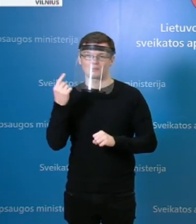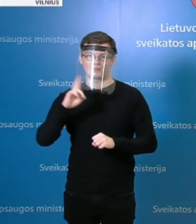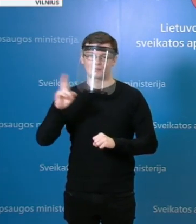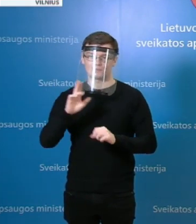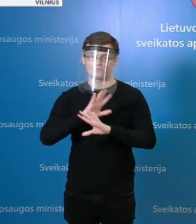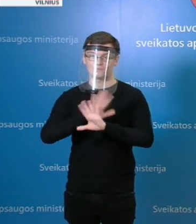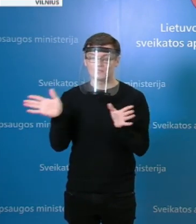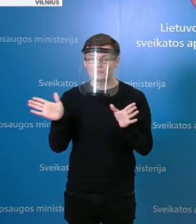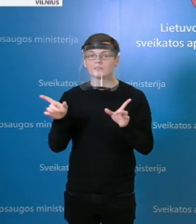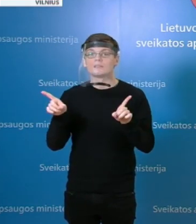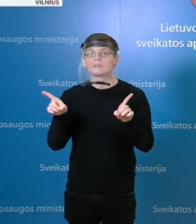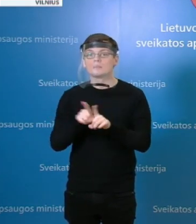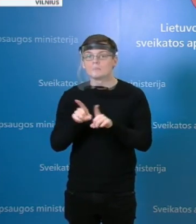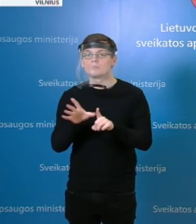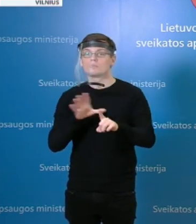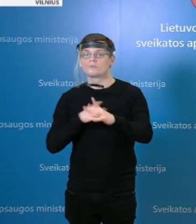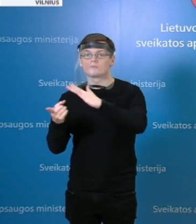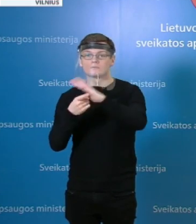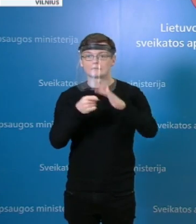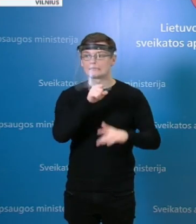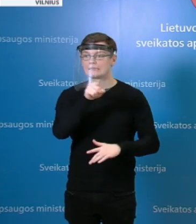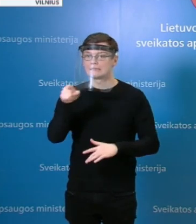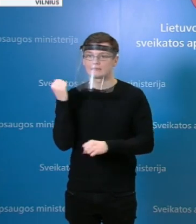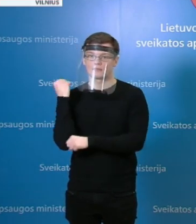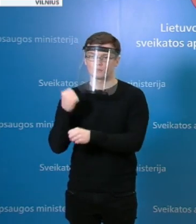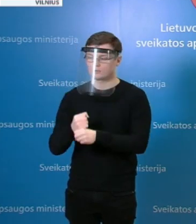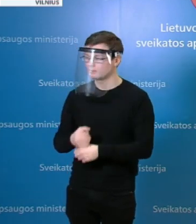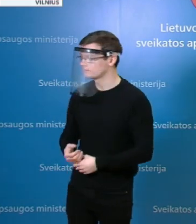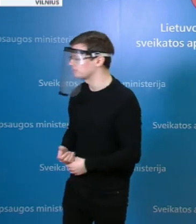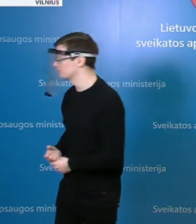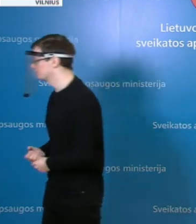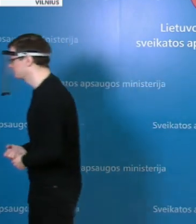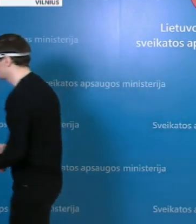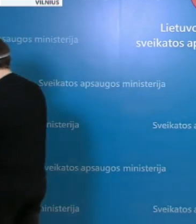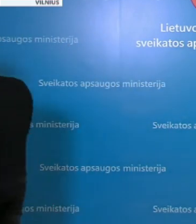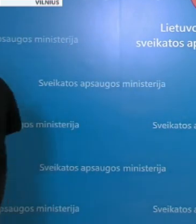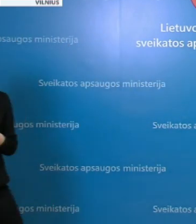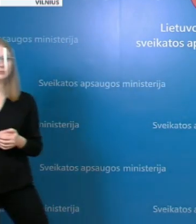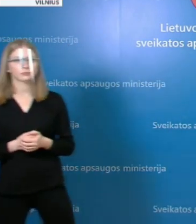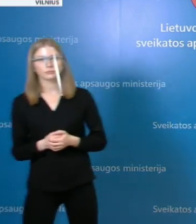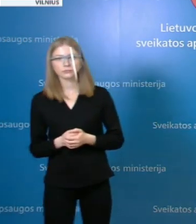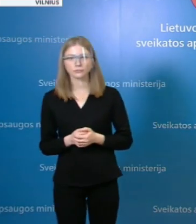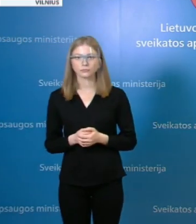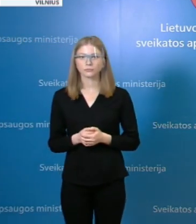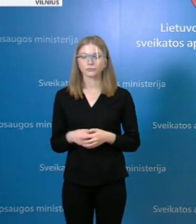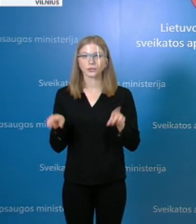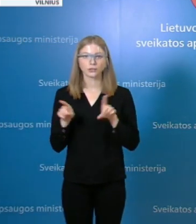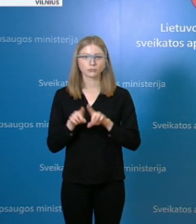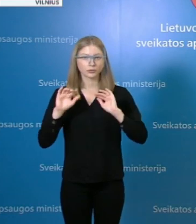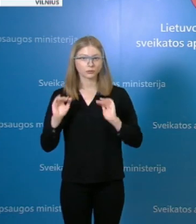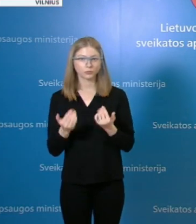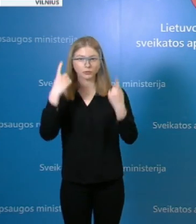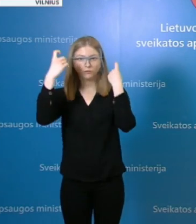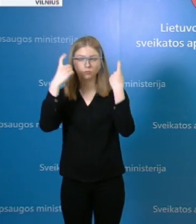rezultatai ir žinoma, kad buvo apklausti tik kai kurie darbuotojai. Taip, trumpai taip pat norėčiau